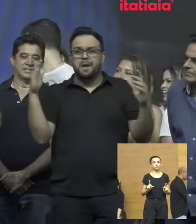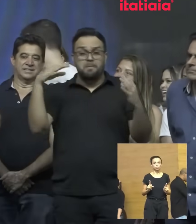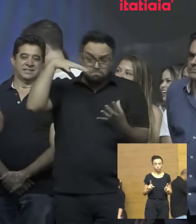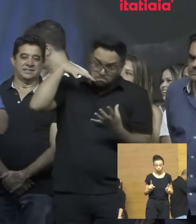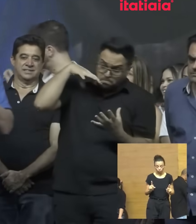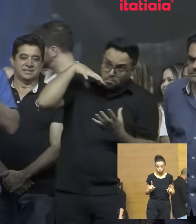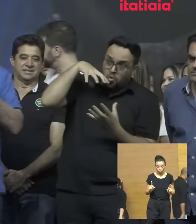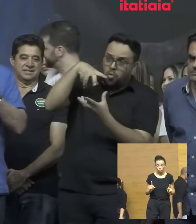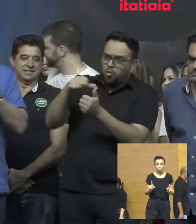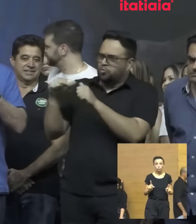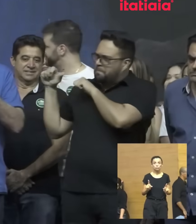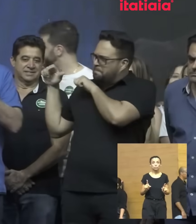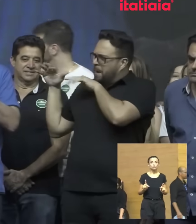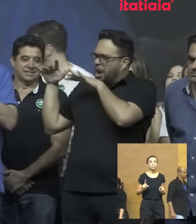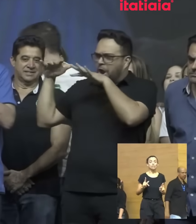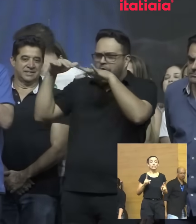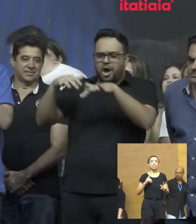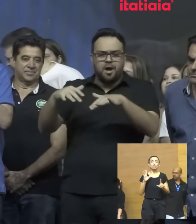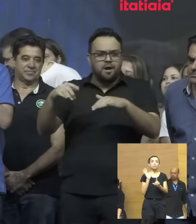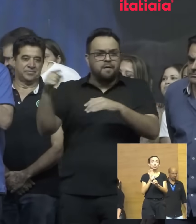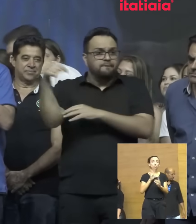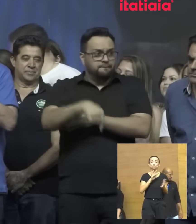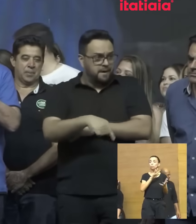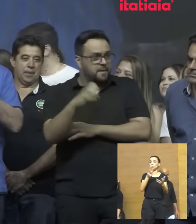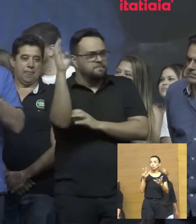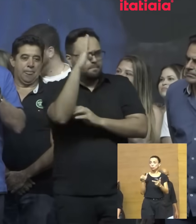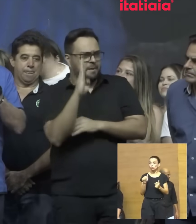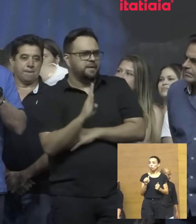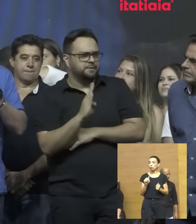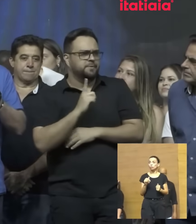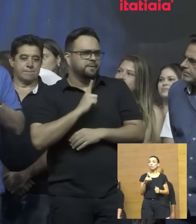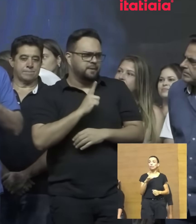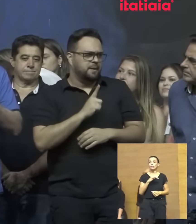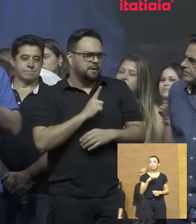todo. Temos, por exemplo, certas